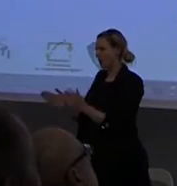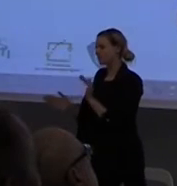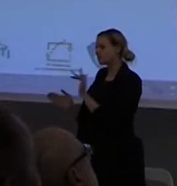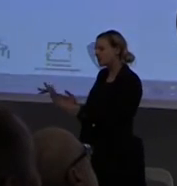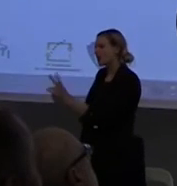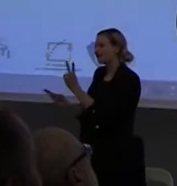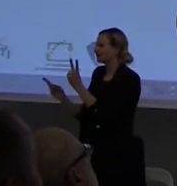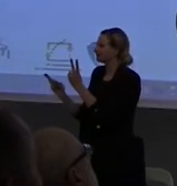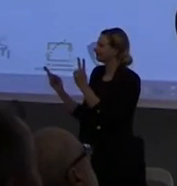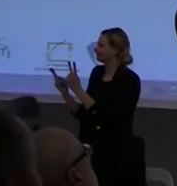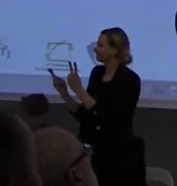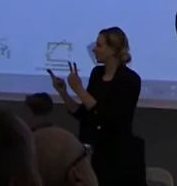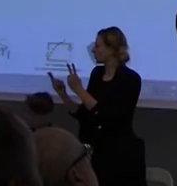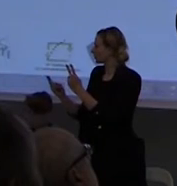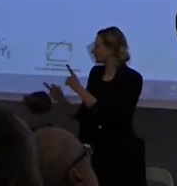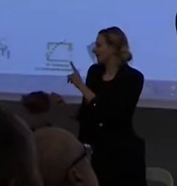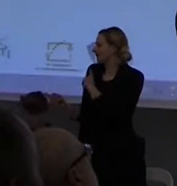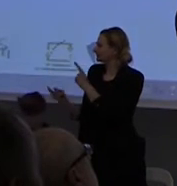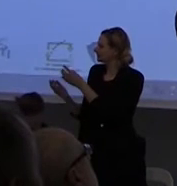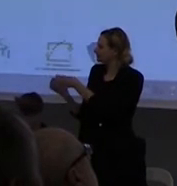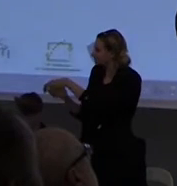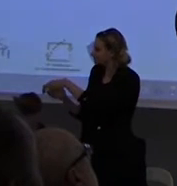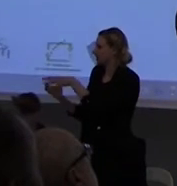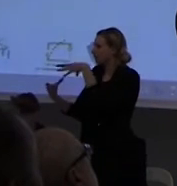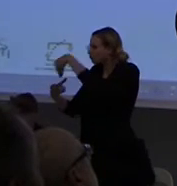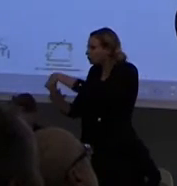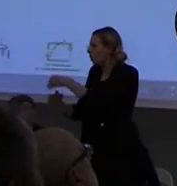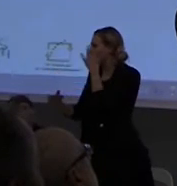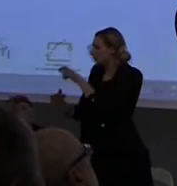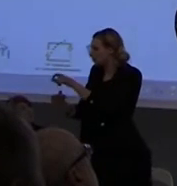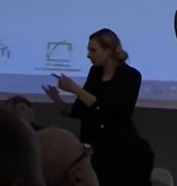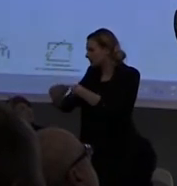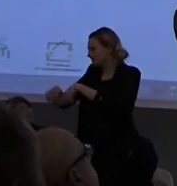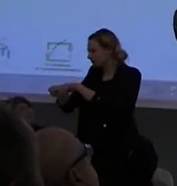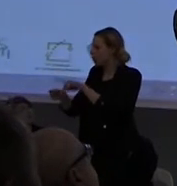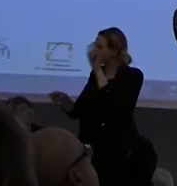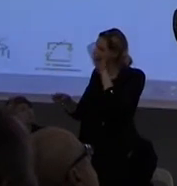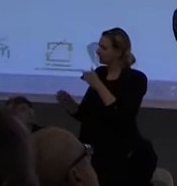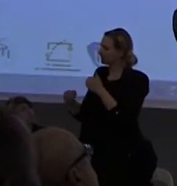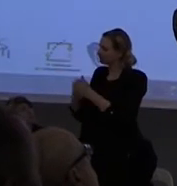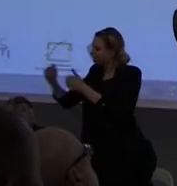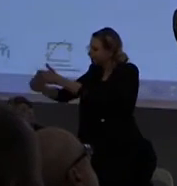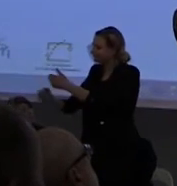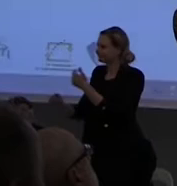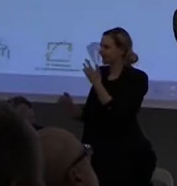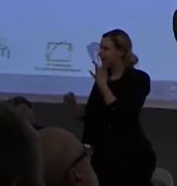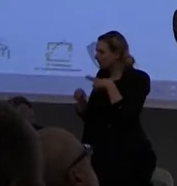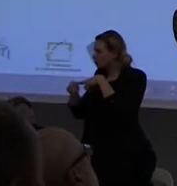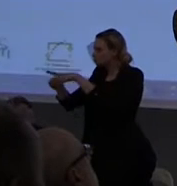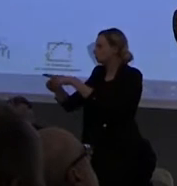asistenty, hodně záleží na nasazení vedení školy a v podstatě na tom, jak moc se tomu chce věnovat nad